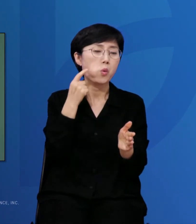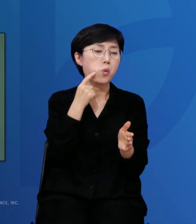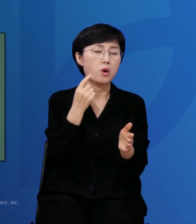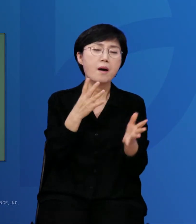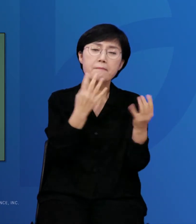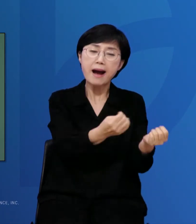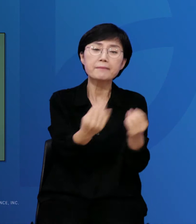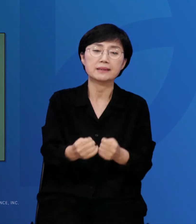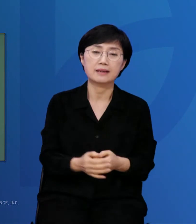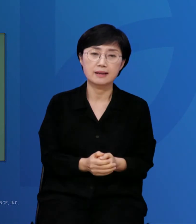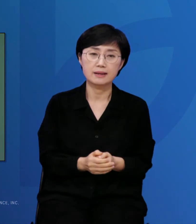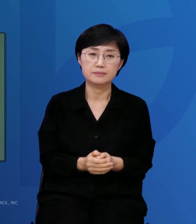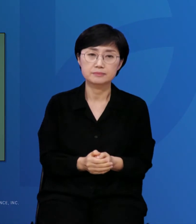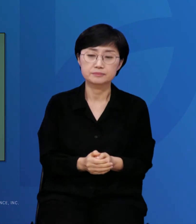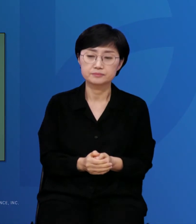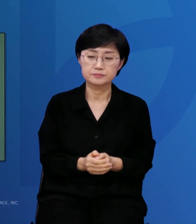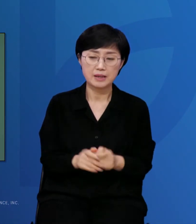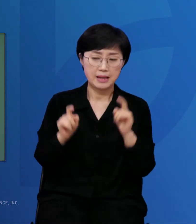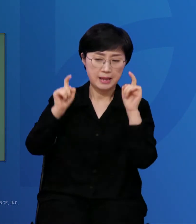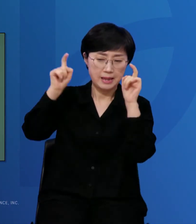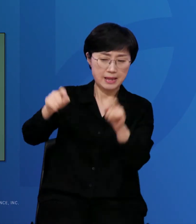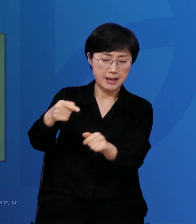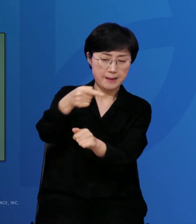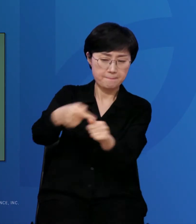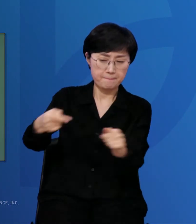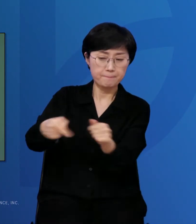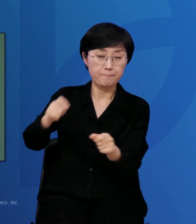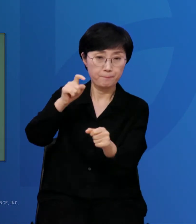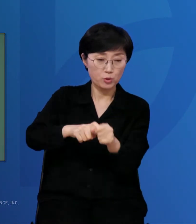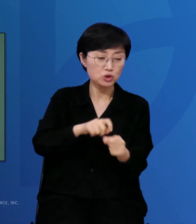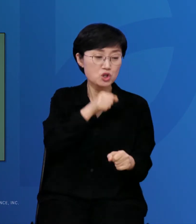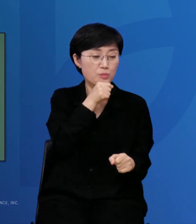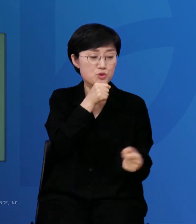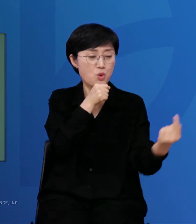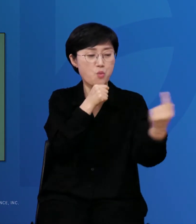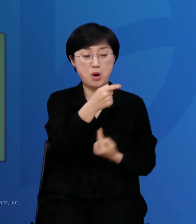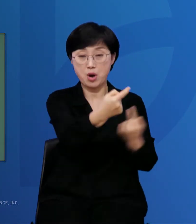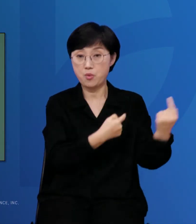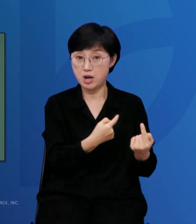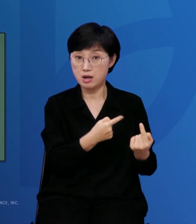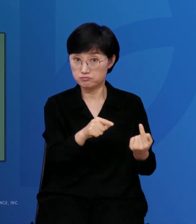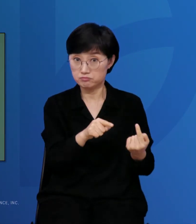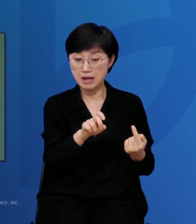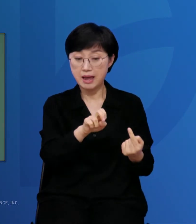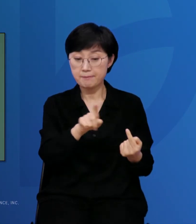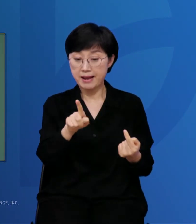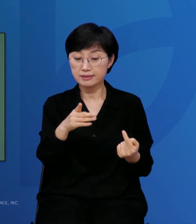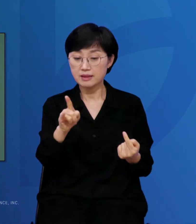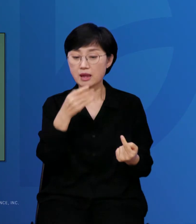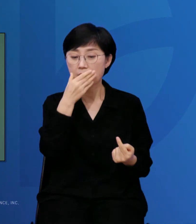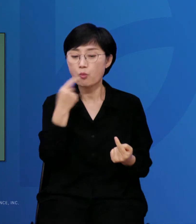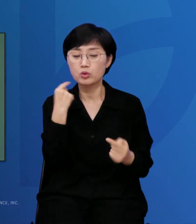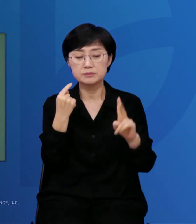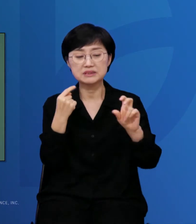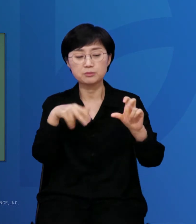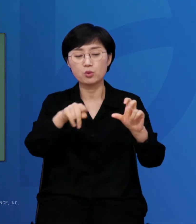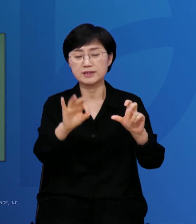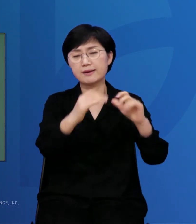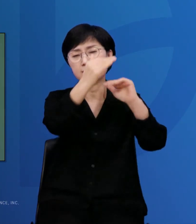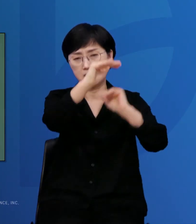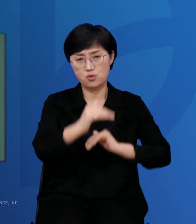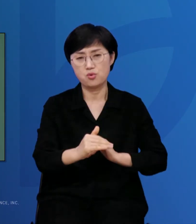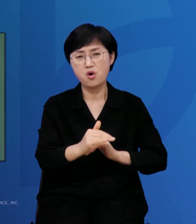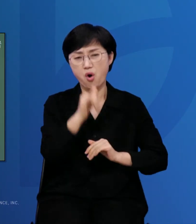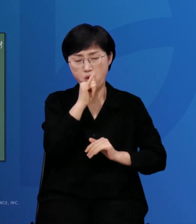然后到了末日的时候，这个教会里面那些假的会不断的出入那家人。 어, 양들을 죽이기 위해서 염소들이 들어온 게 마태복음 25장 뭐 나오려. 마태복음